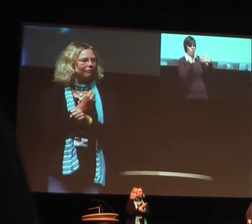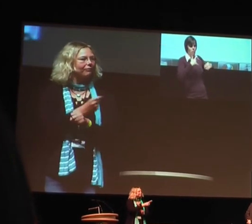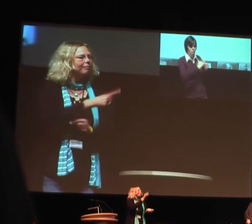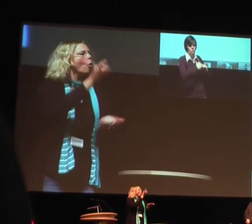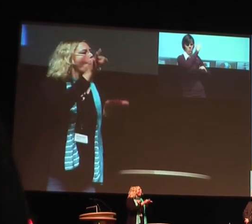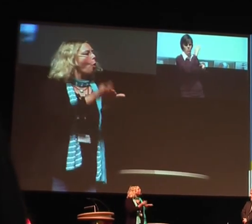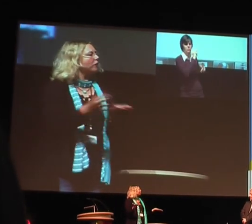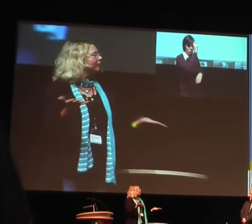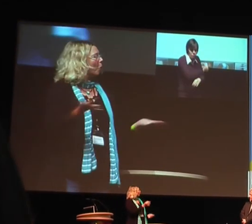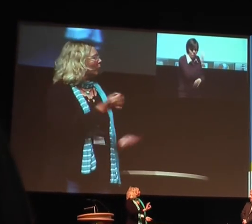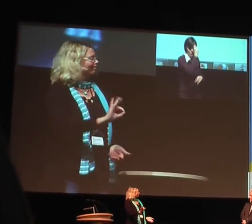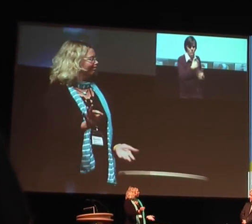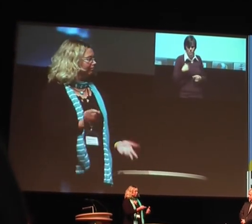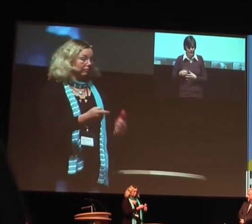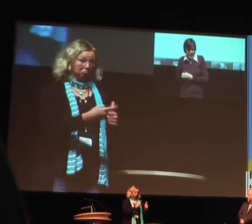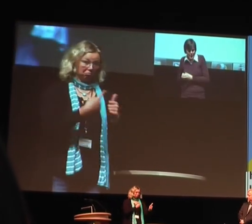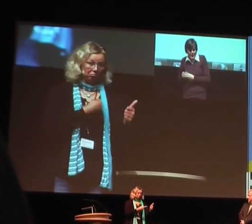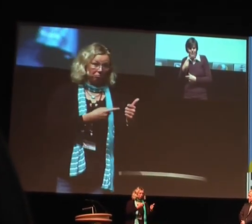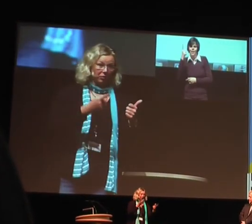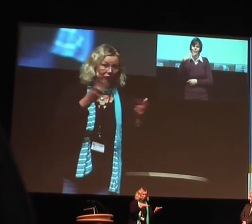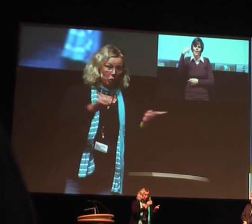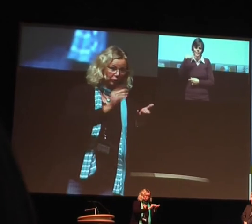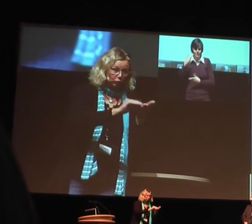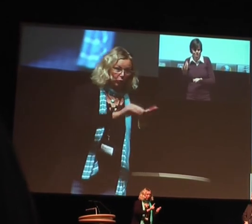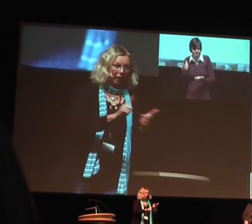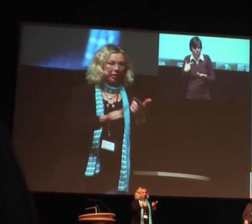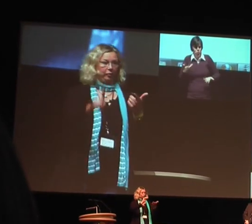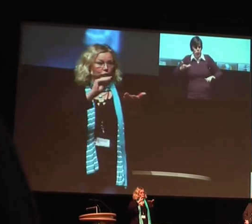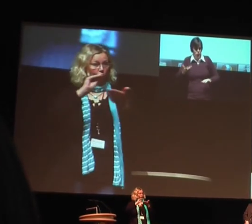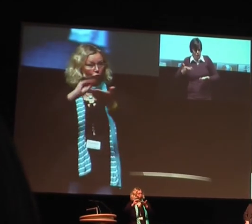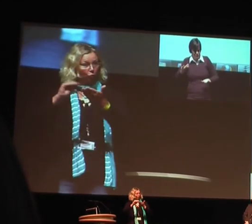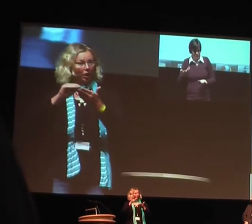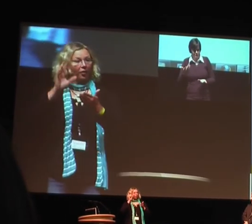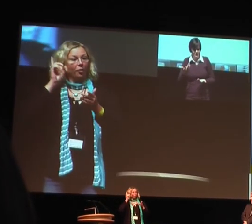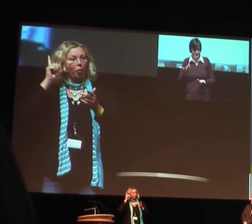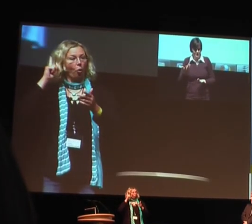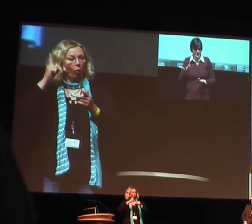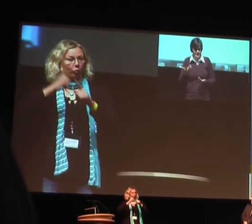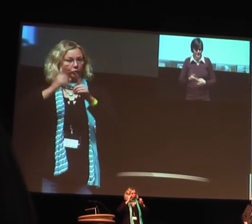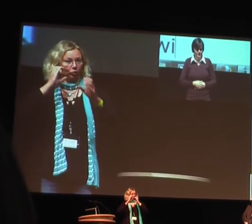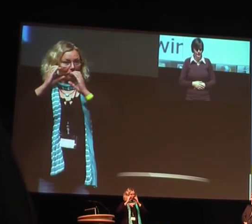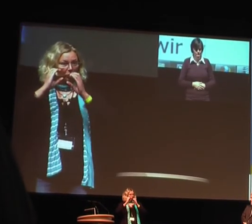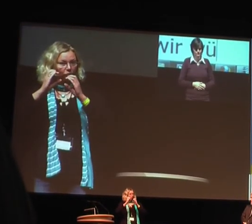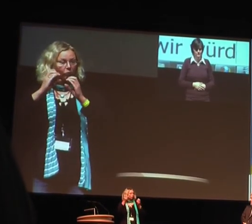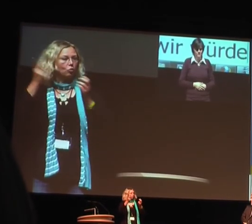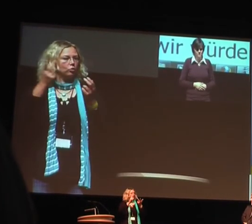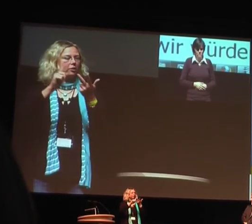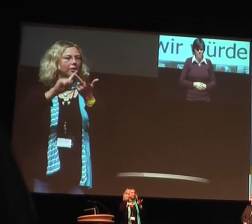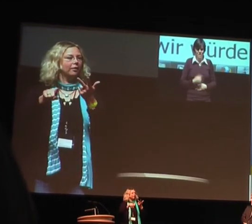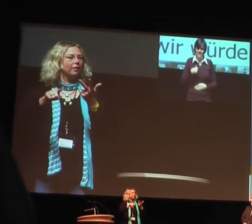das wirklich schaffen kann. Wir gucken mal, wo ist eigentlich der beste Ort. In einer Förderschule oder in einer Schule für